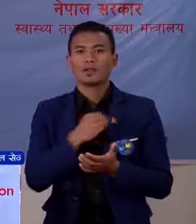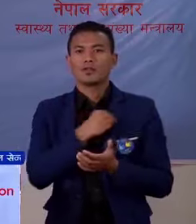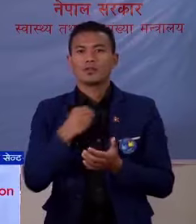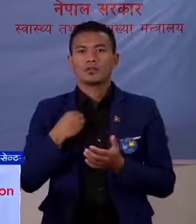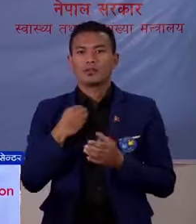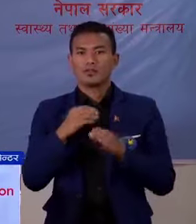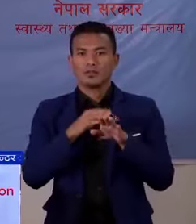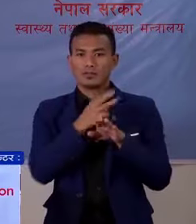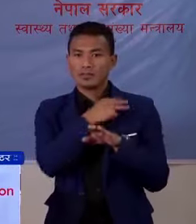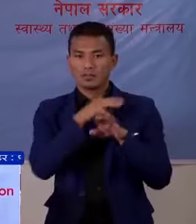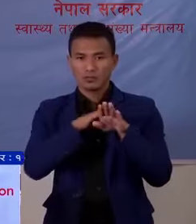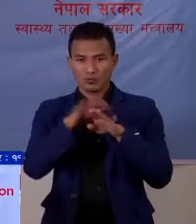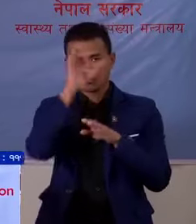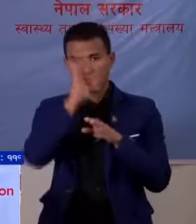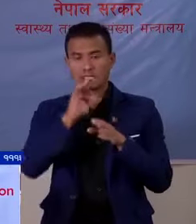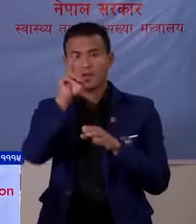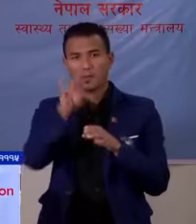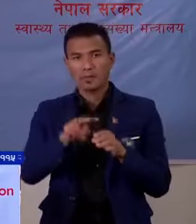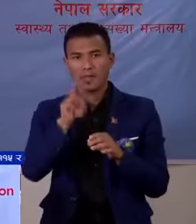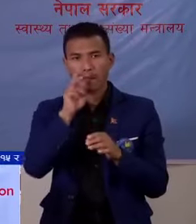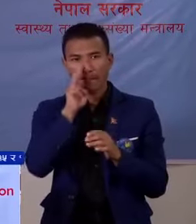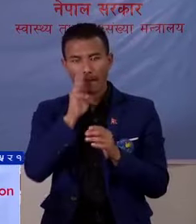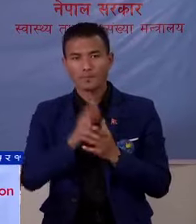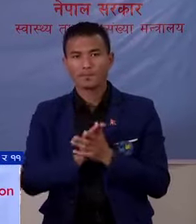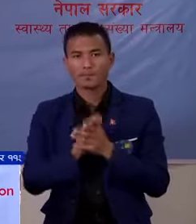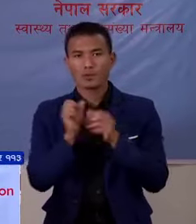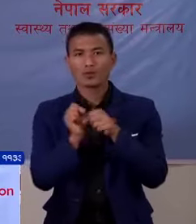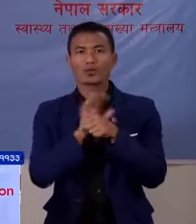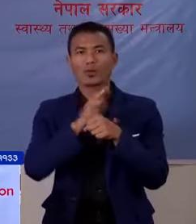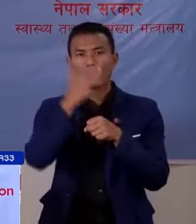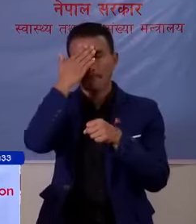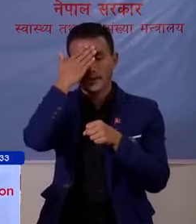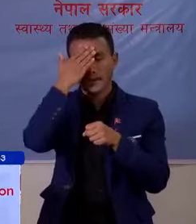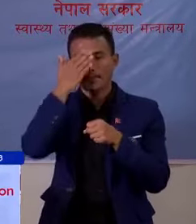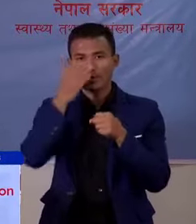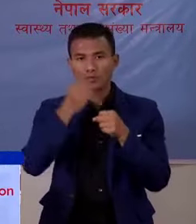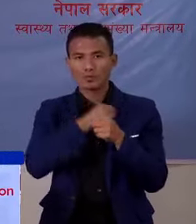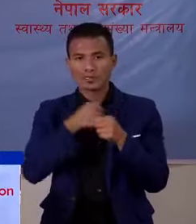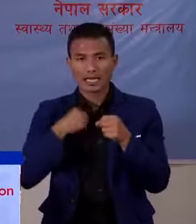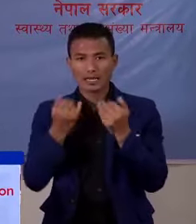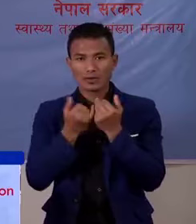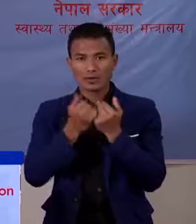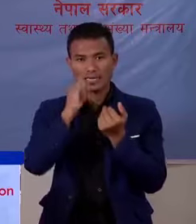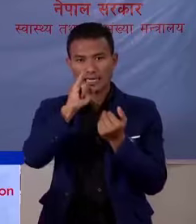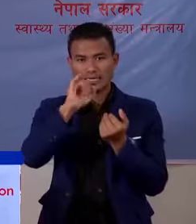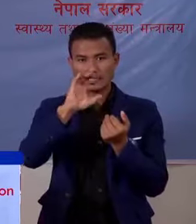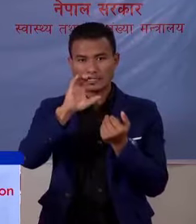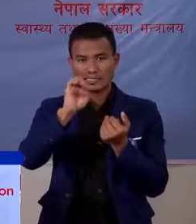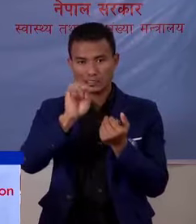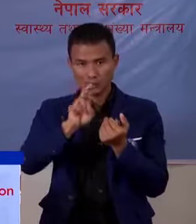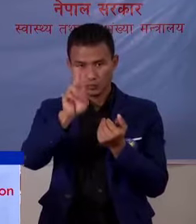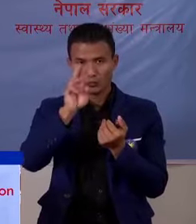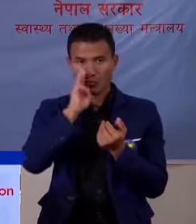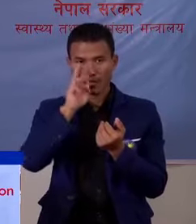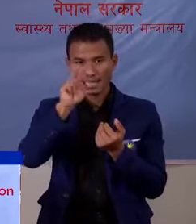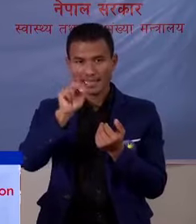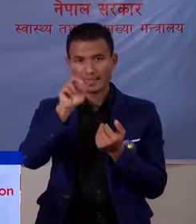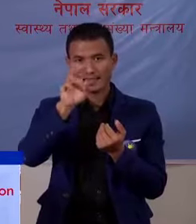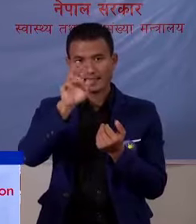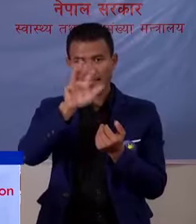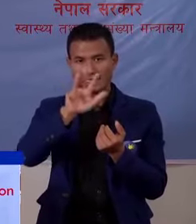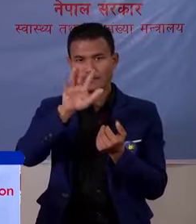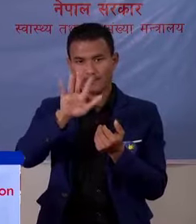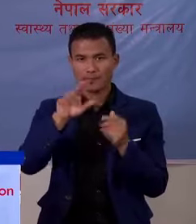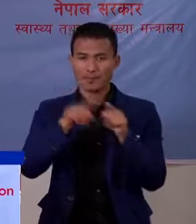स्वास्थ्यकर्मीहरू विशेष अवस्थामा कोरोनाका बिरामीको उपचार गर्ने जस्तै आइसियुमा भने N95 समेत